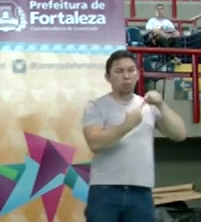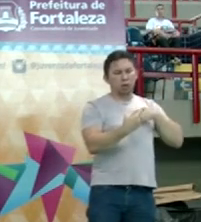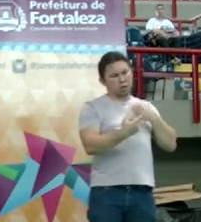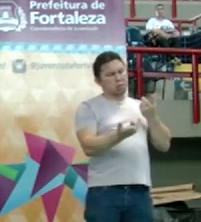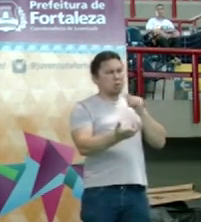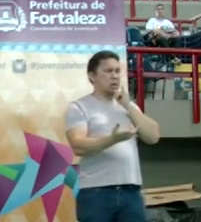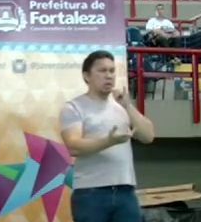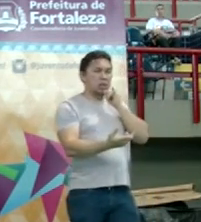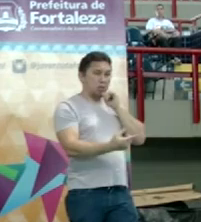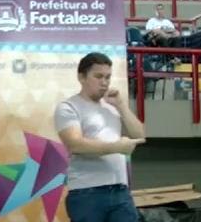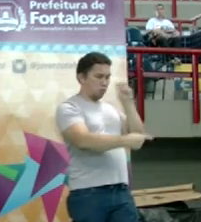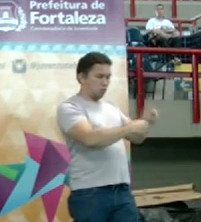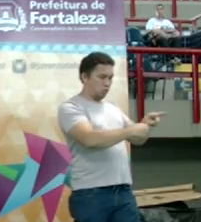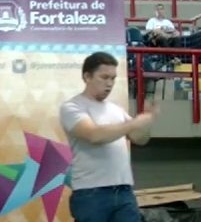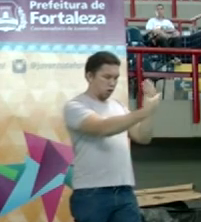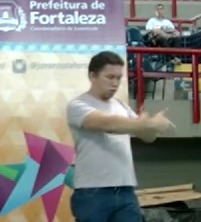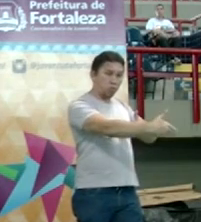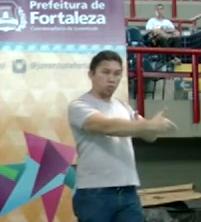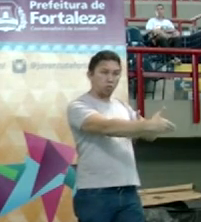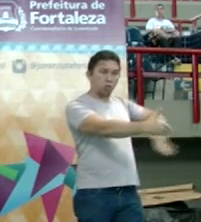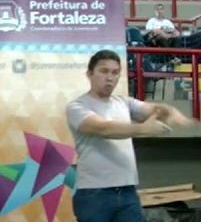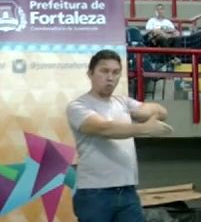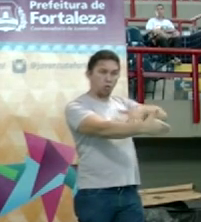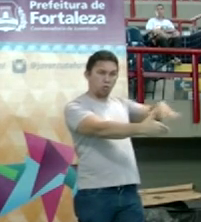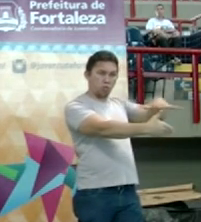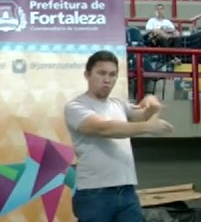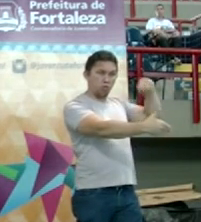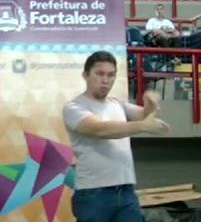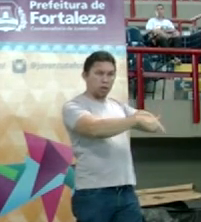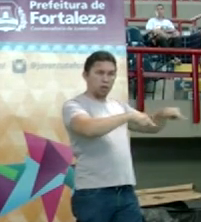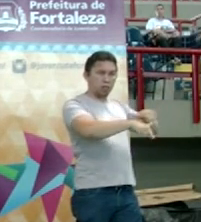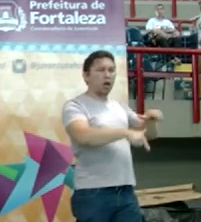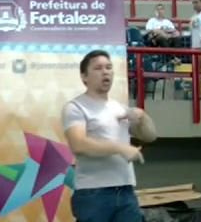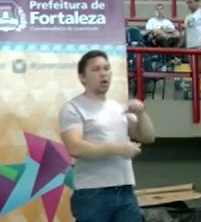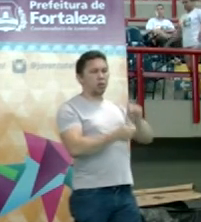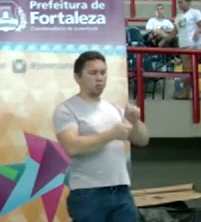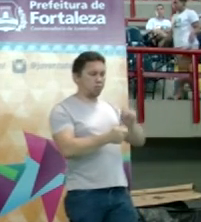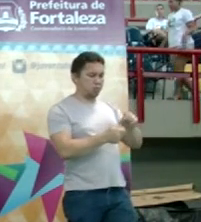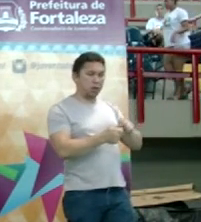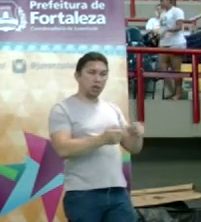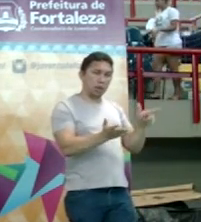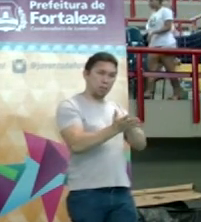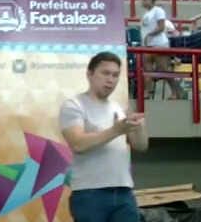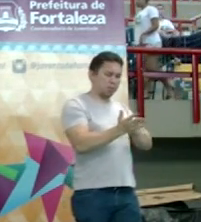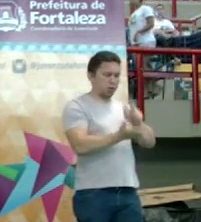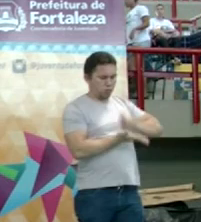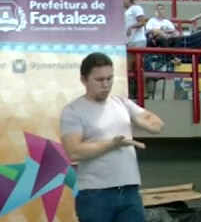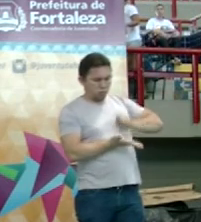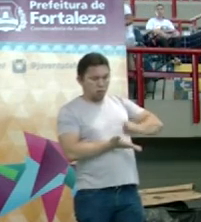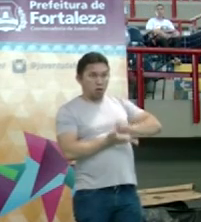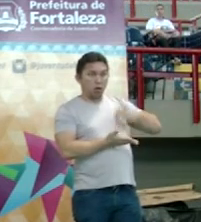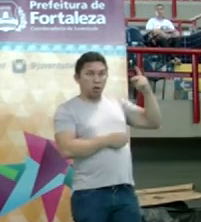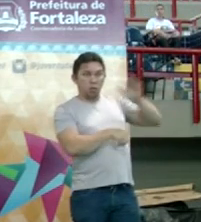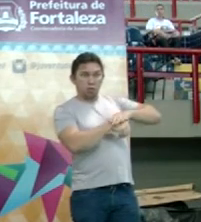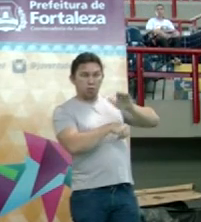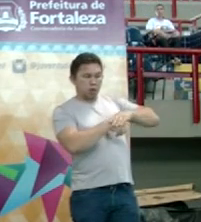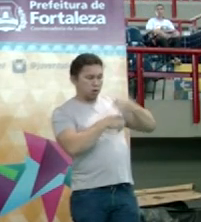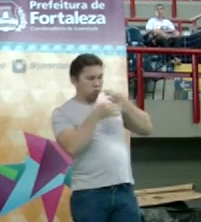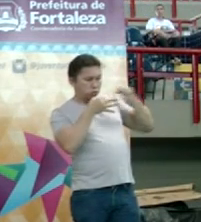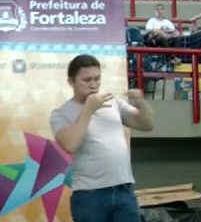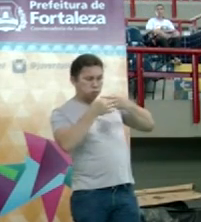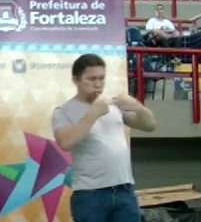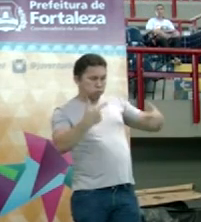concurso público, eu preciso passar para uma folha de papel, para alguém conhecer os meus pontos de vista